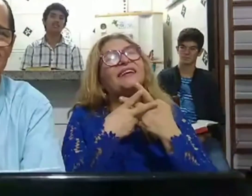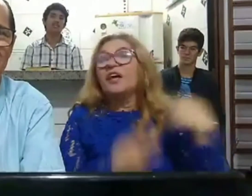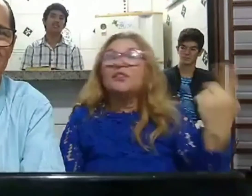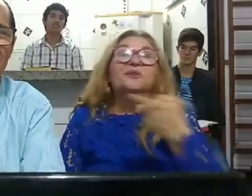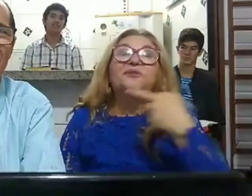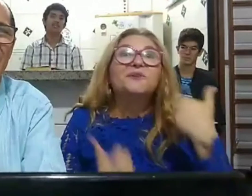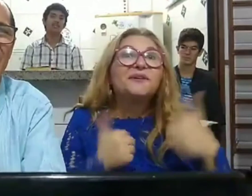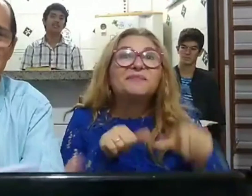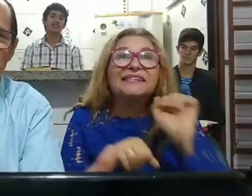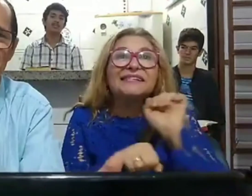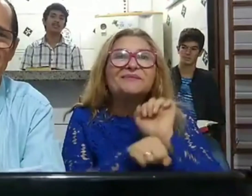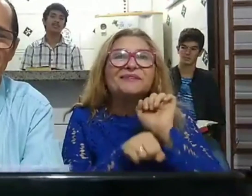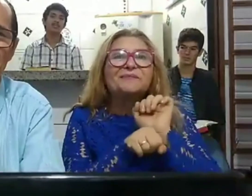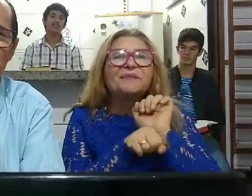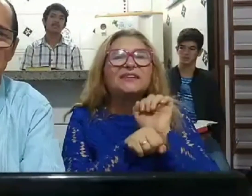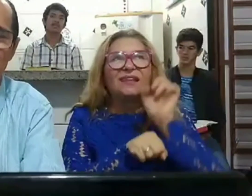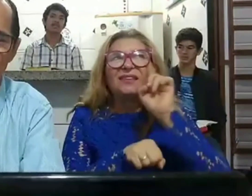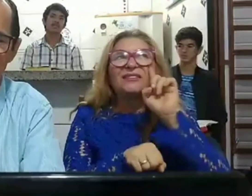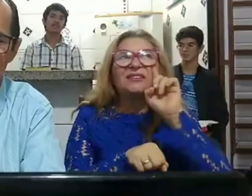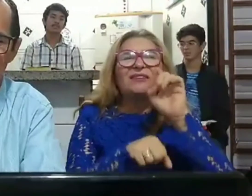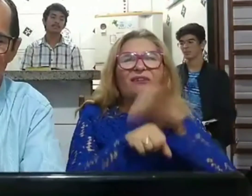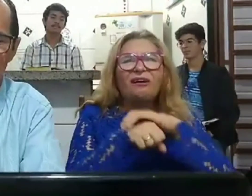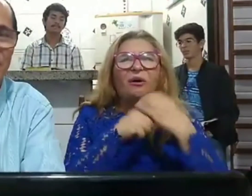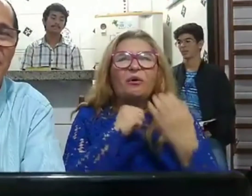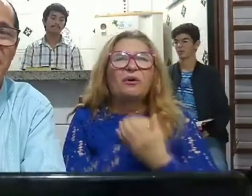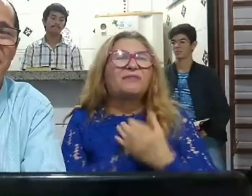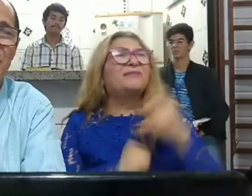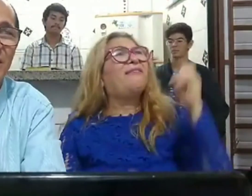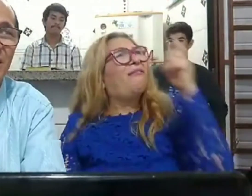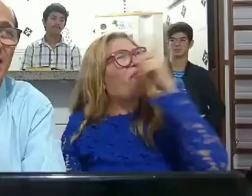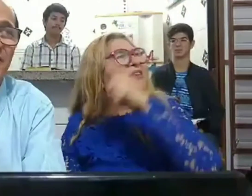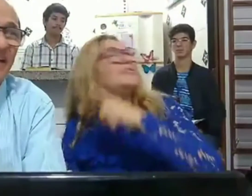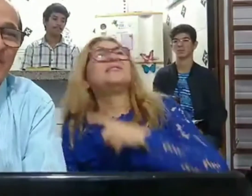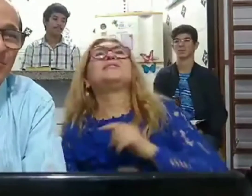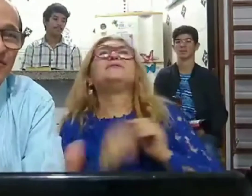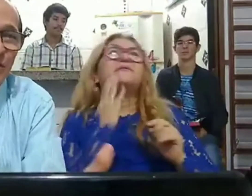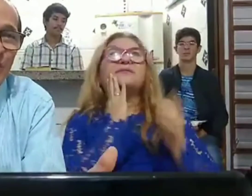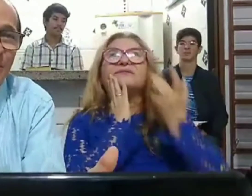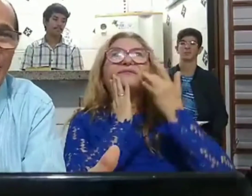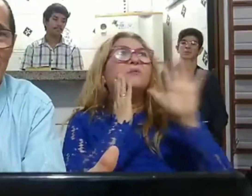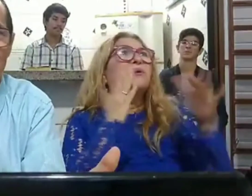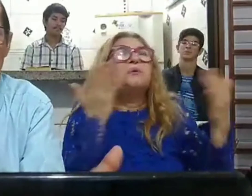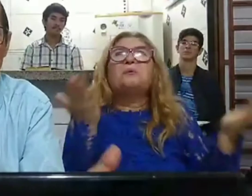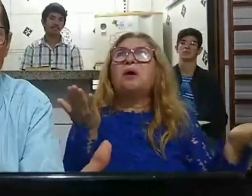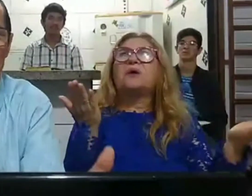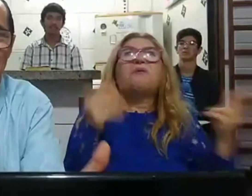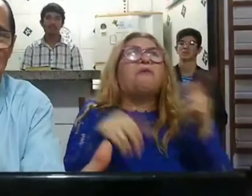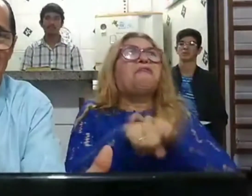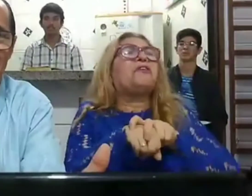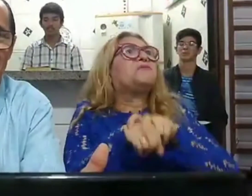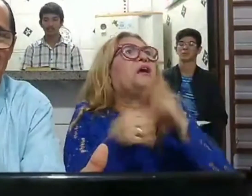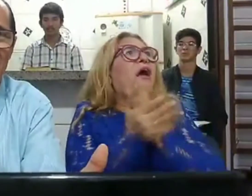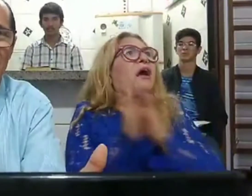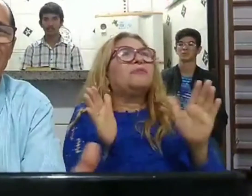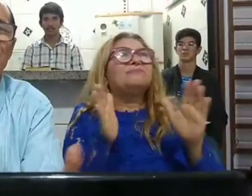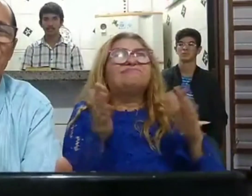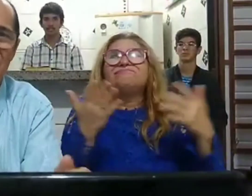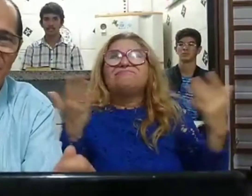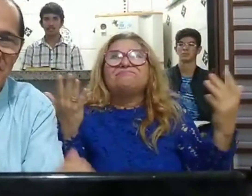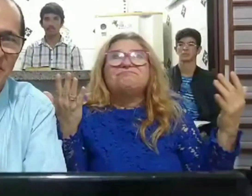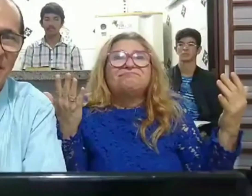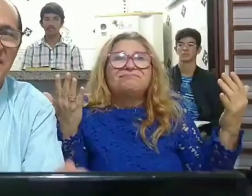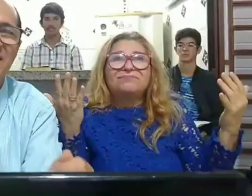esperança. Nesses dias estamos passando por uma situação difícil. Não sabemos quando a pandemia vai passar, mas